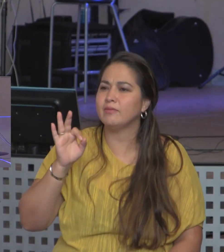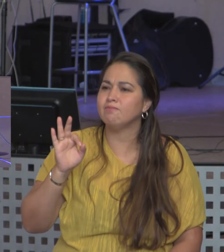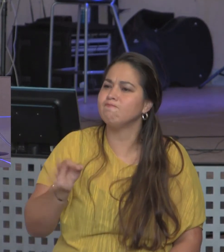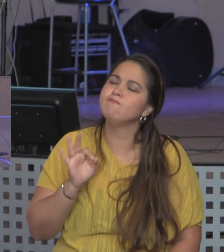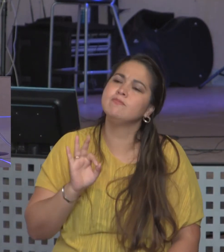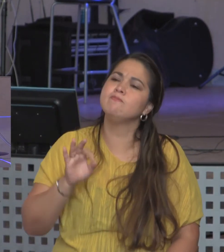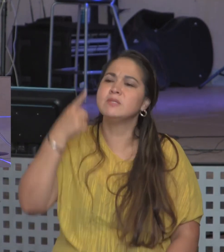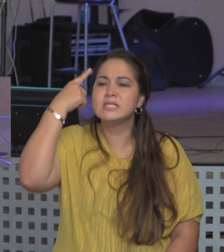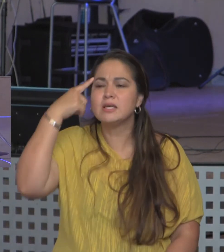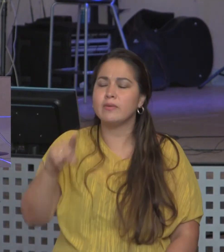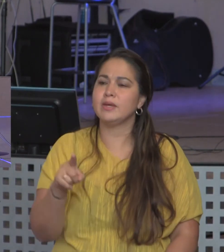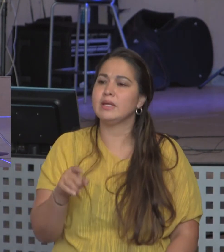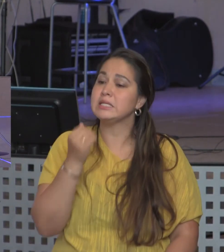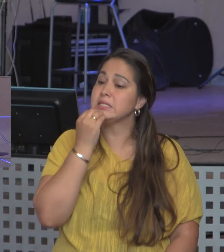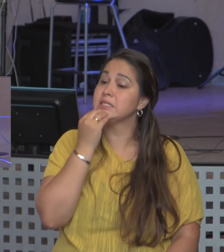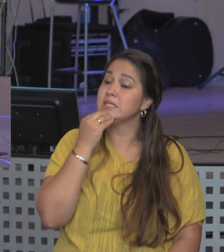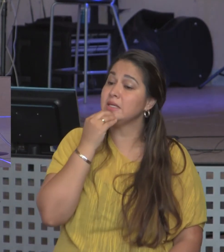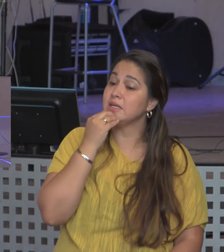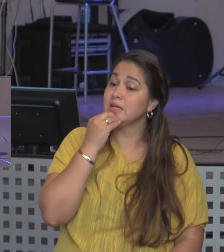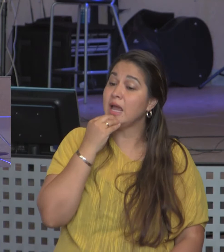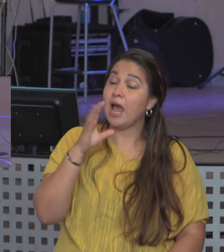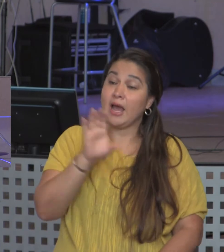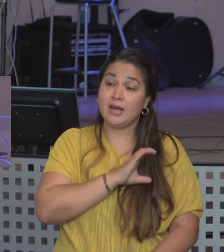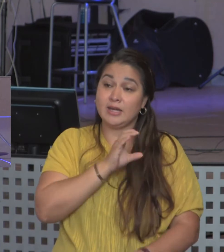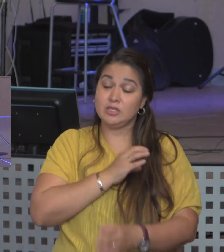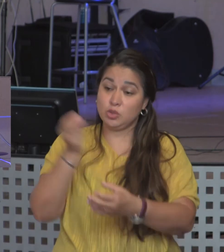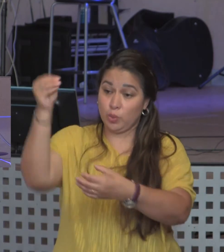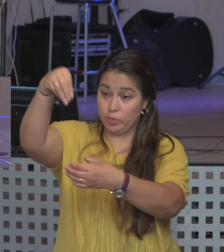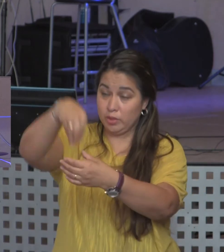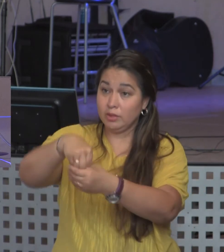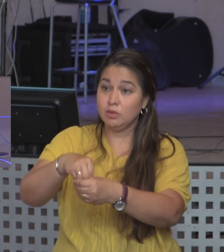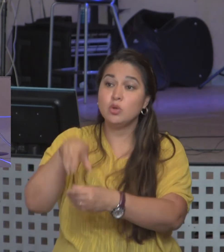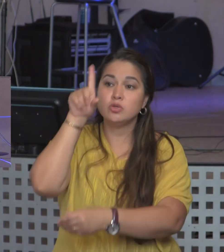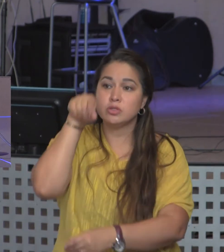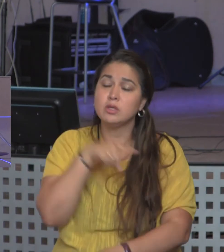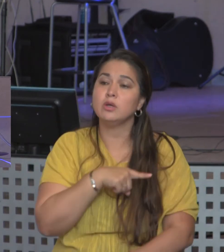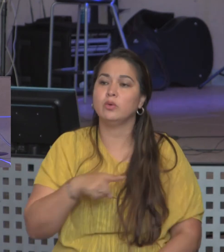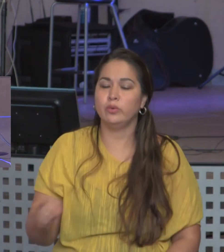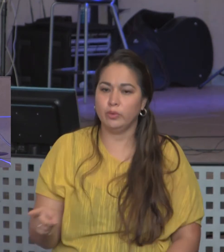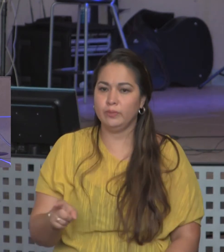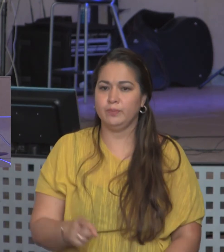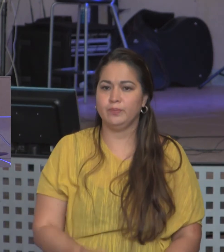desechar al que habla desde los cielos, al que nos habla día tras